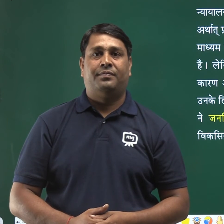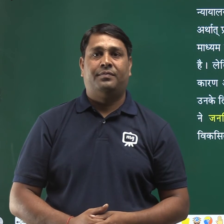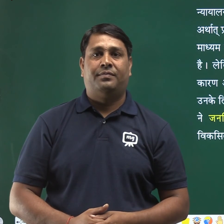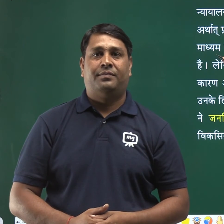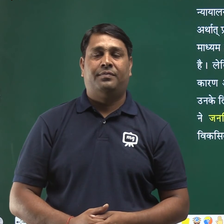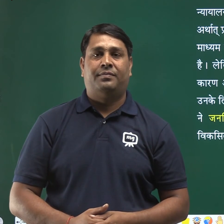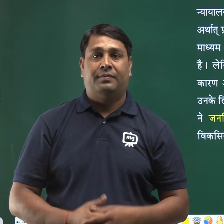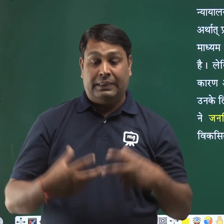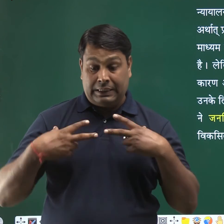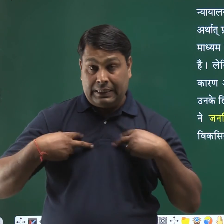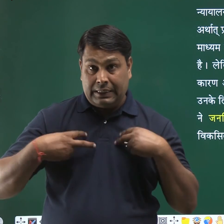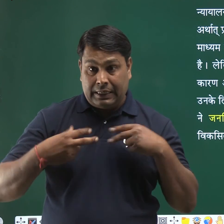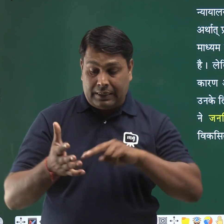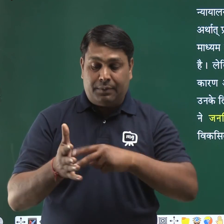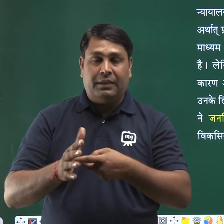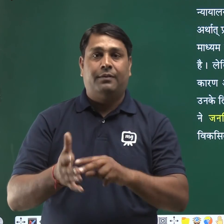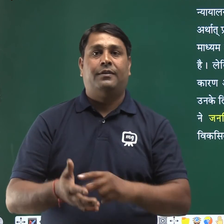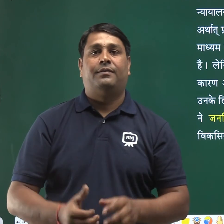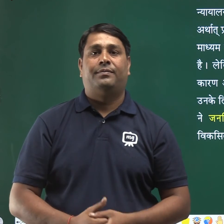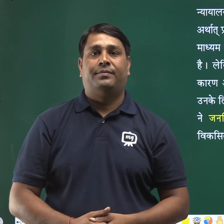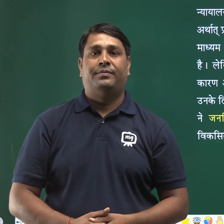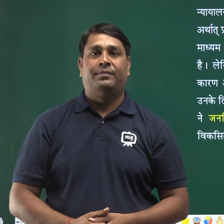अदालत के माध्यम से